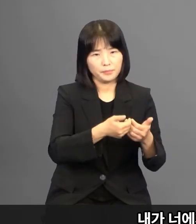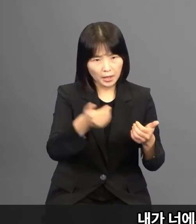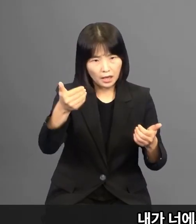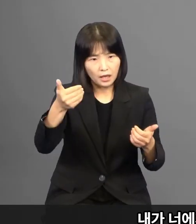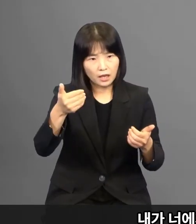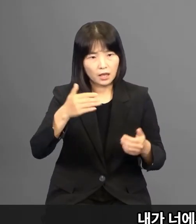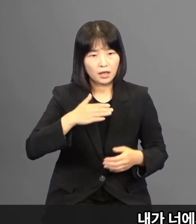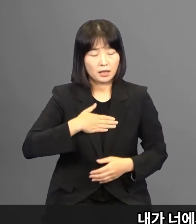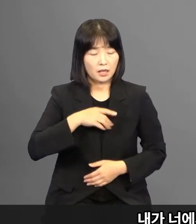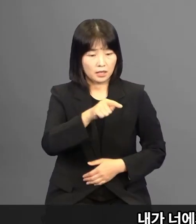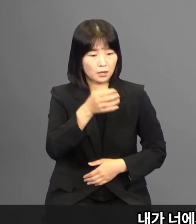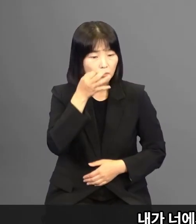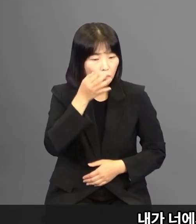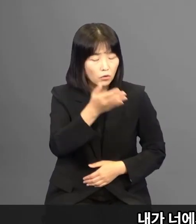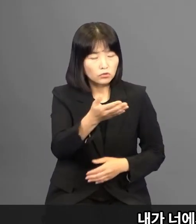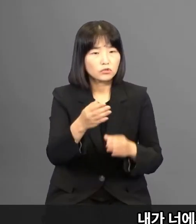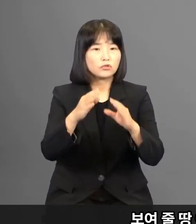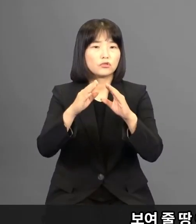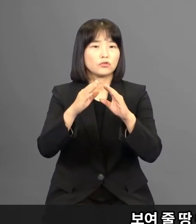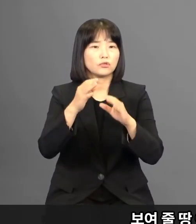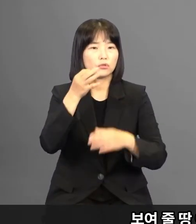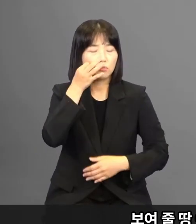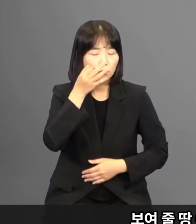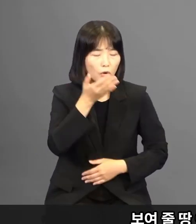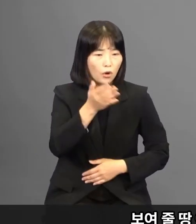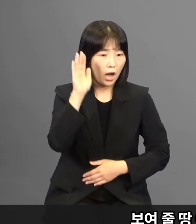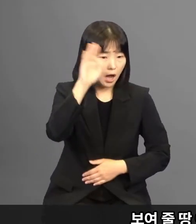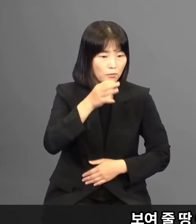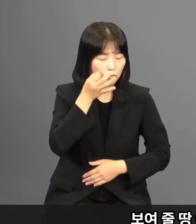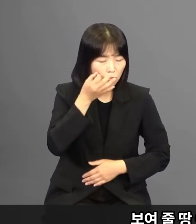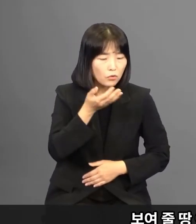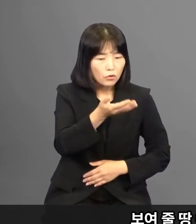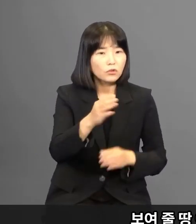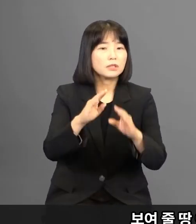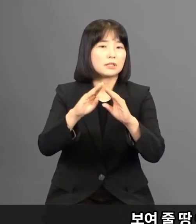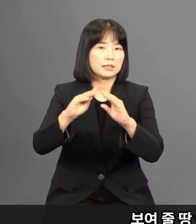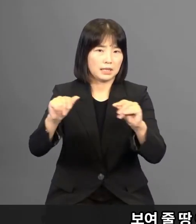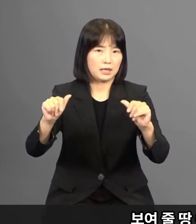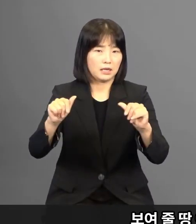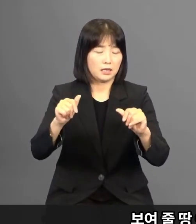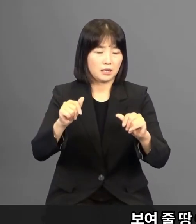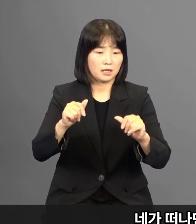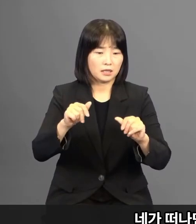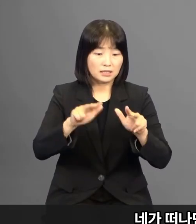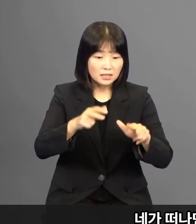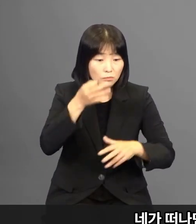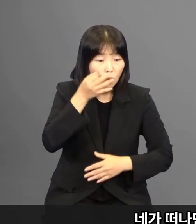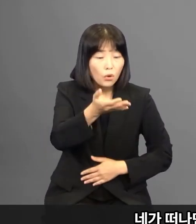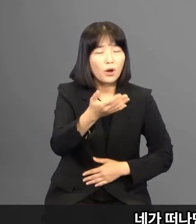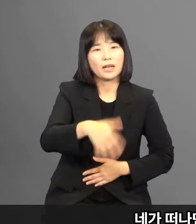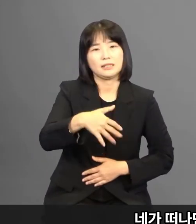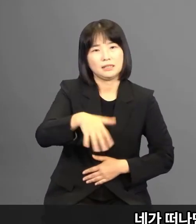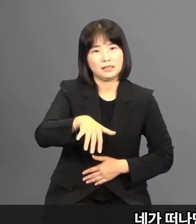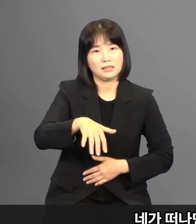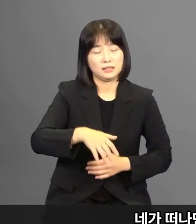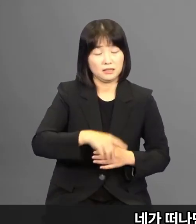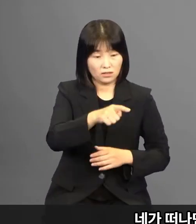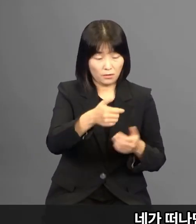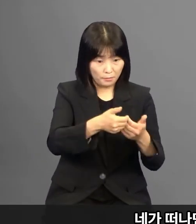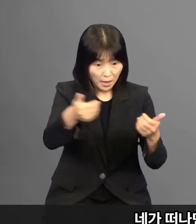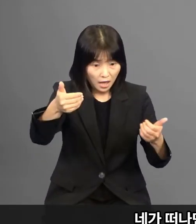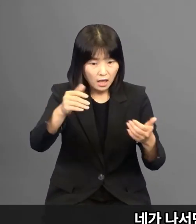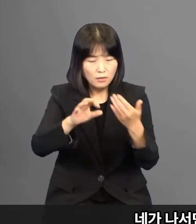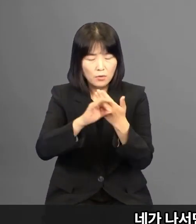너에게 보여준 땅이 아니고 보여줄 땅, 아직 보여주지 않았어요. 근데 너가 떠나면 보여주겠다